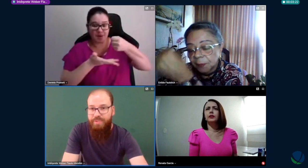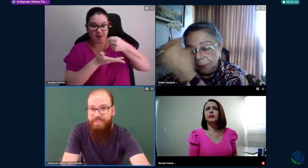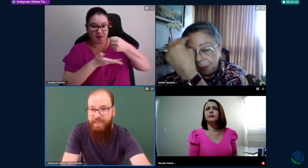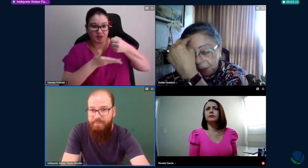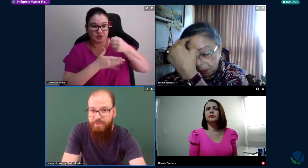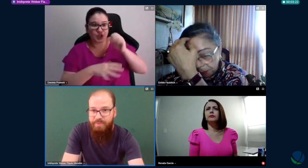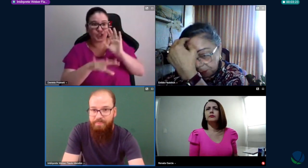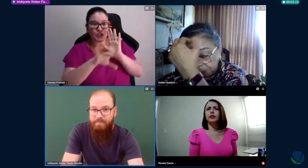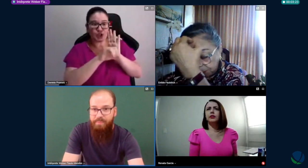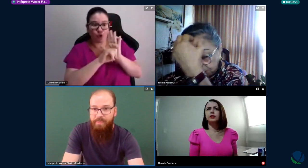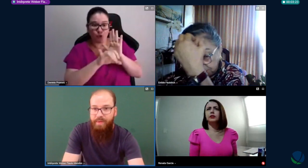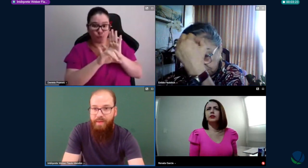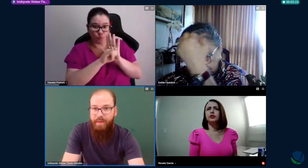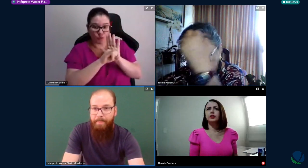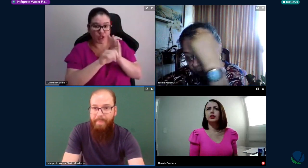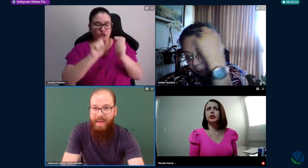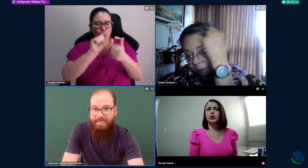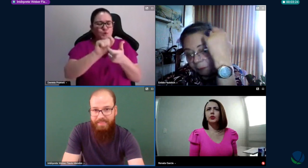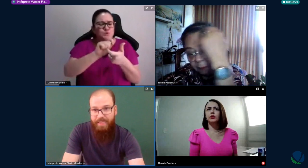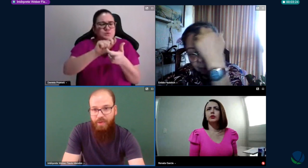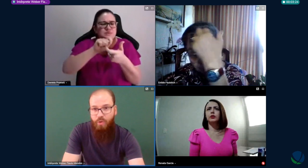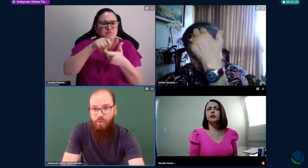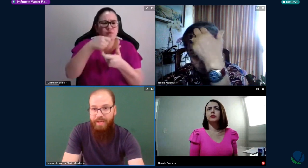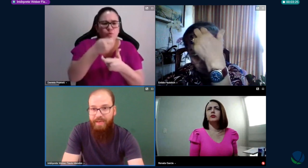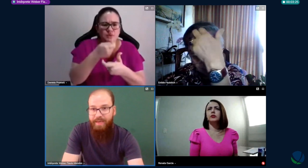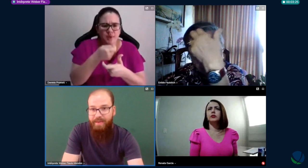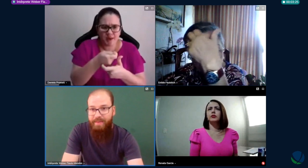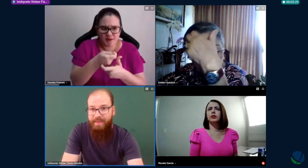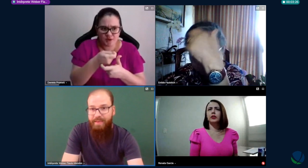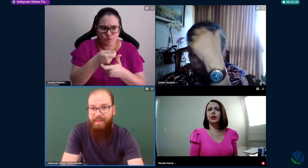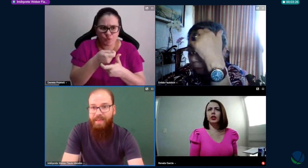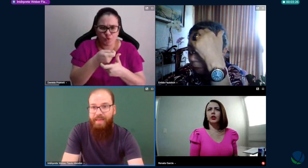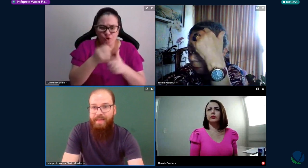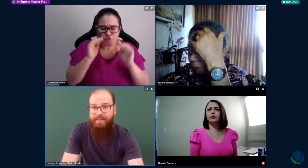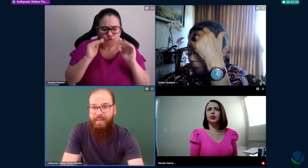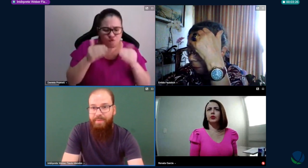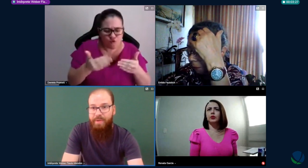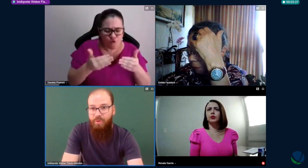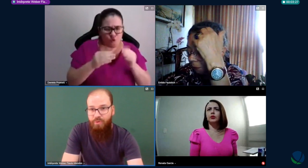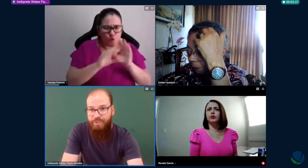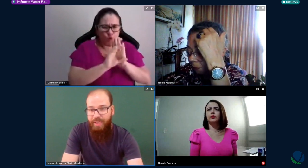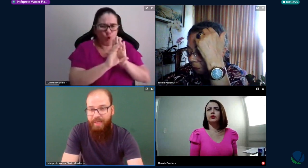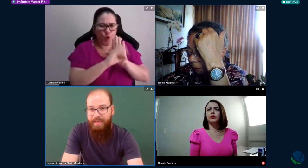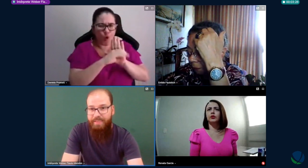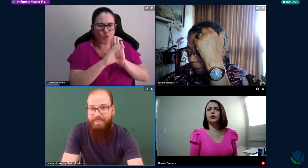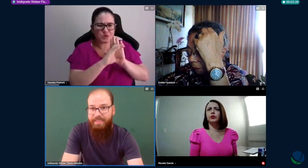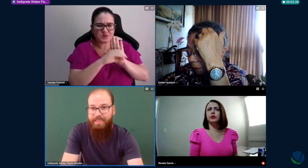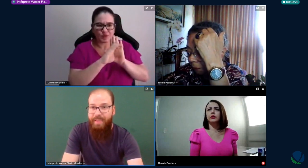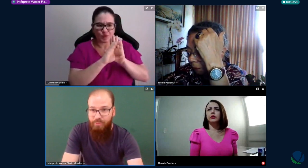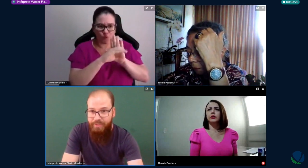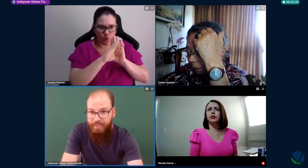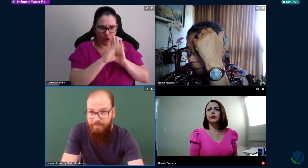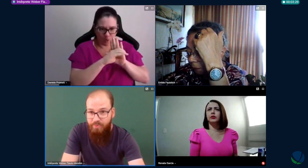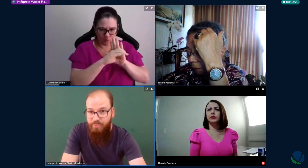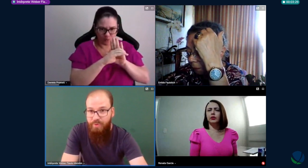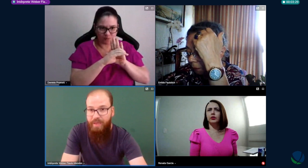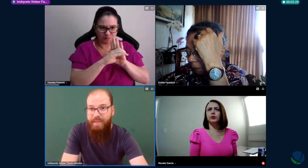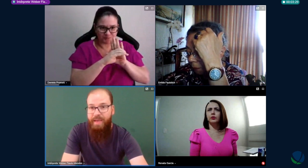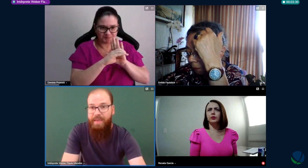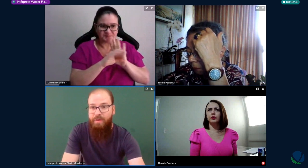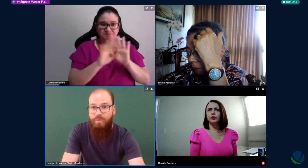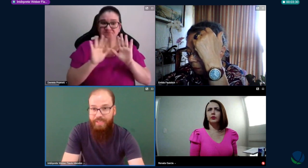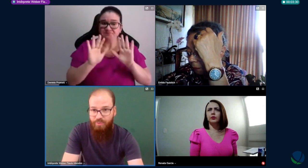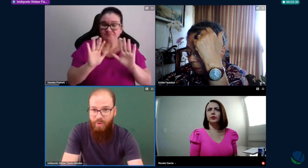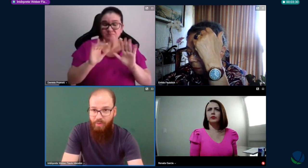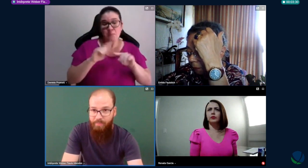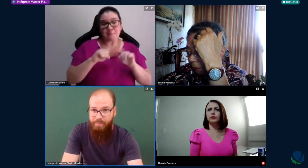Você utiliza os termos base icônica e terminologia, sinal-termo